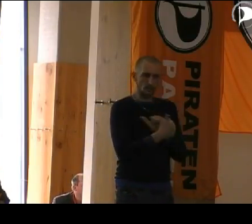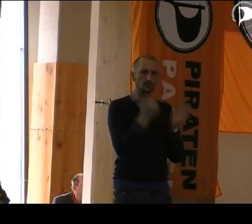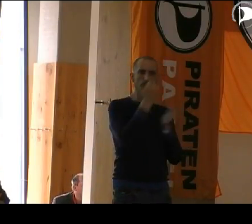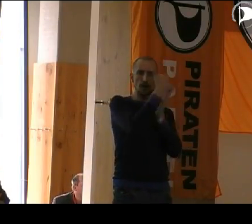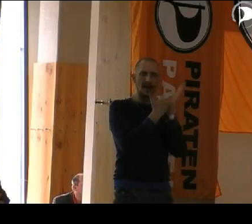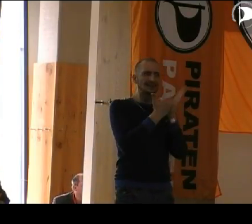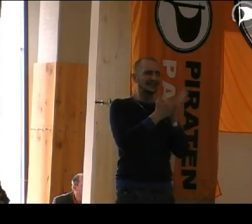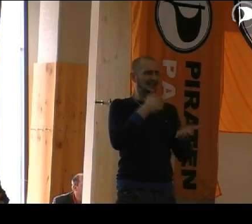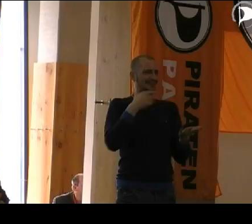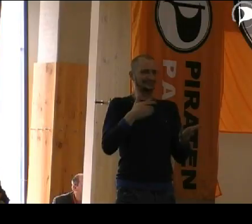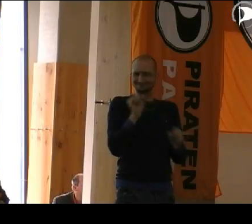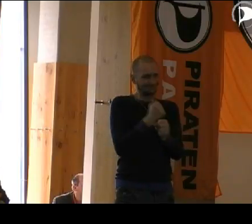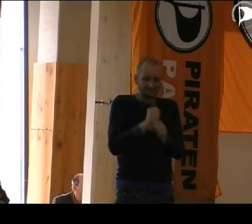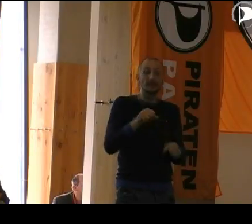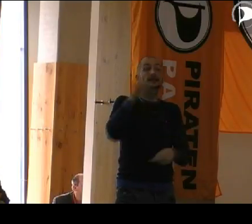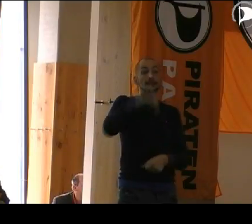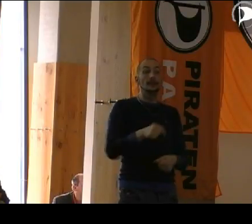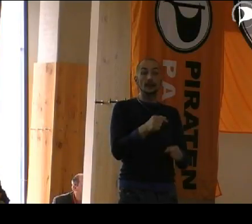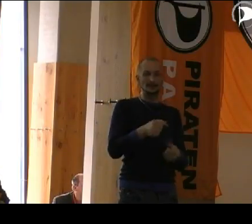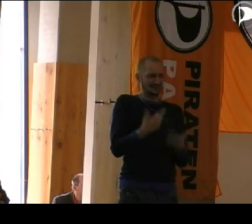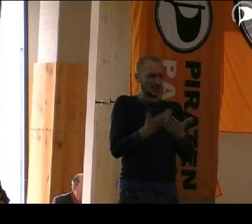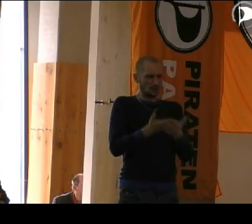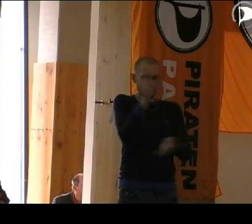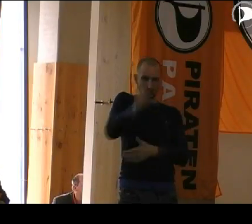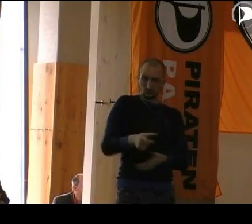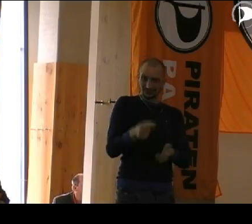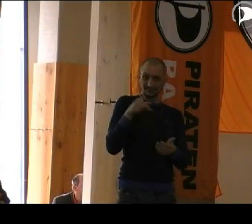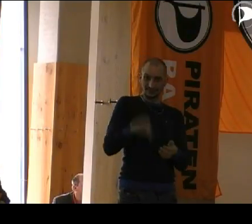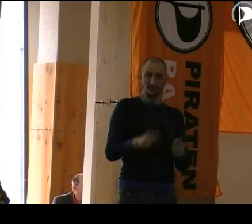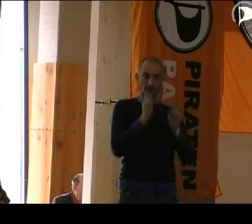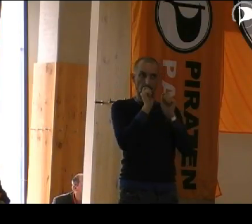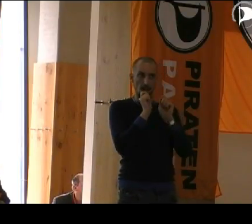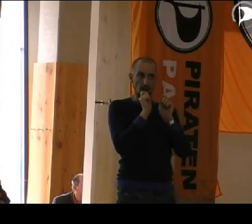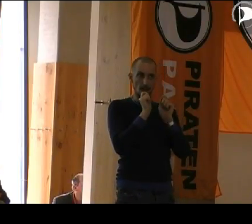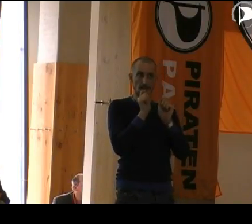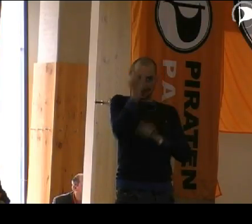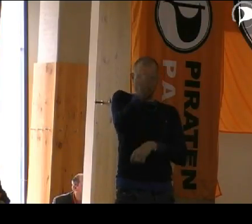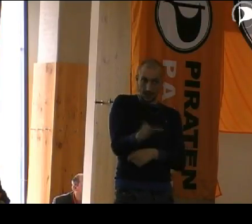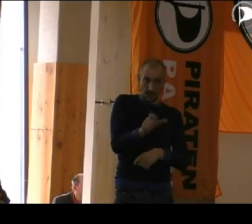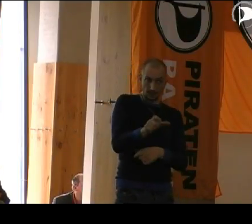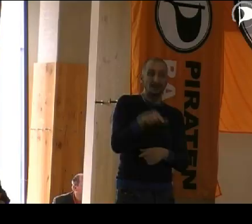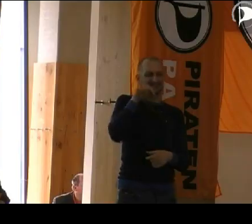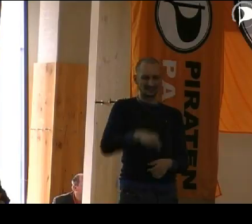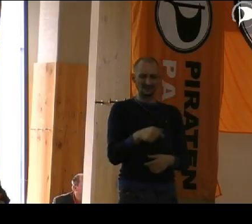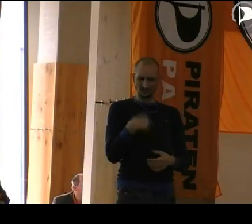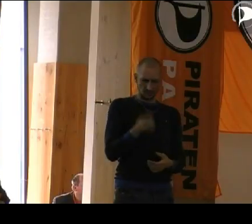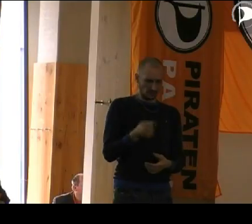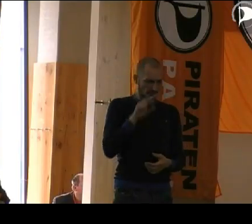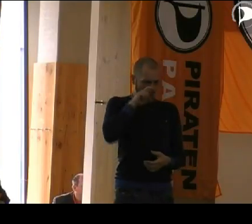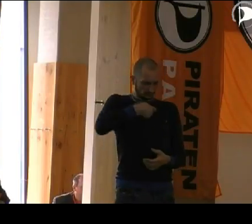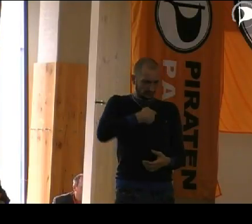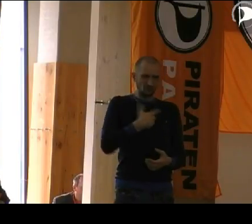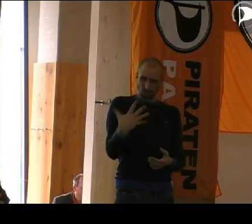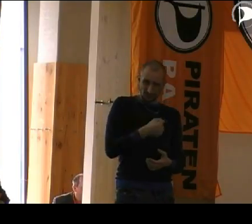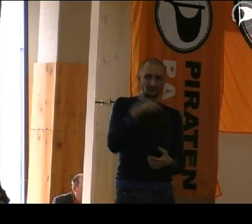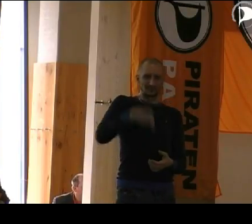ich ja ganz einfach nicht sagen ich kann es nicht garantieren dass die teile zusammen zur verfügung stehen können ist schade